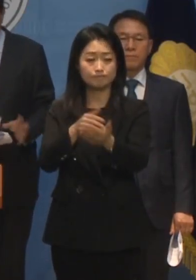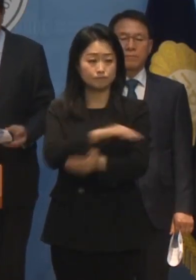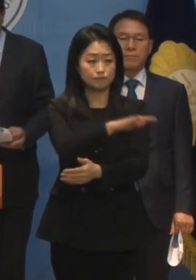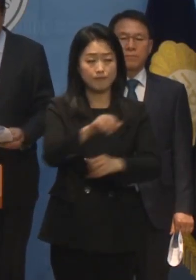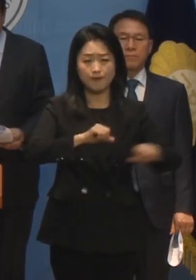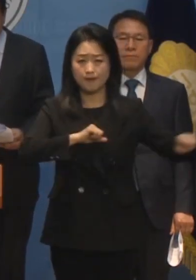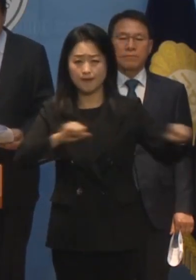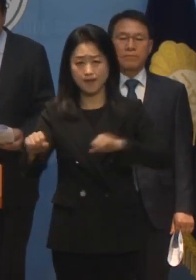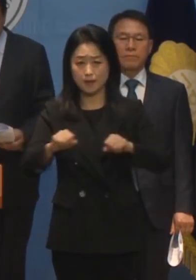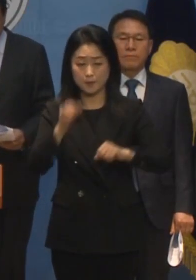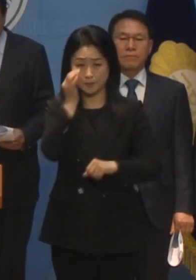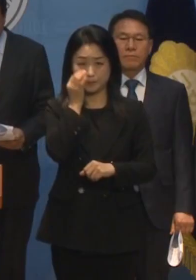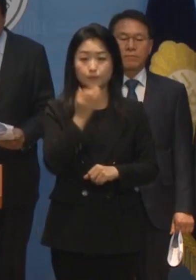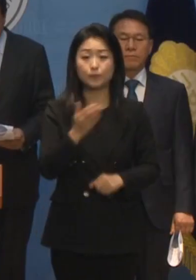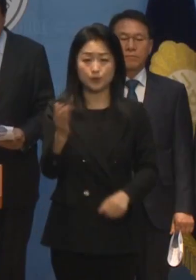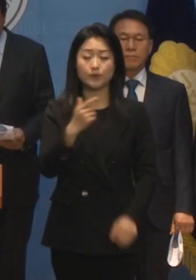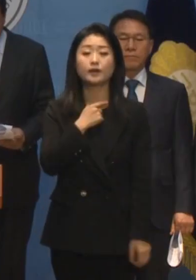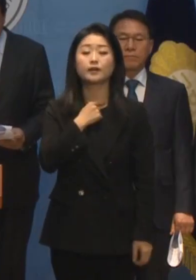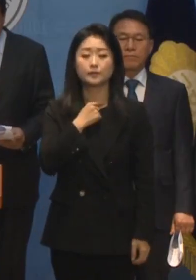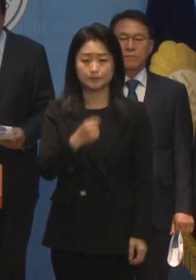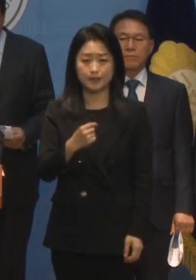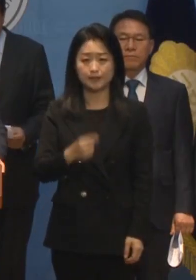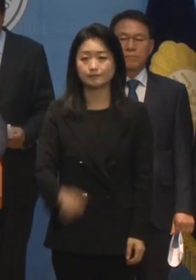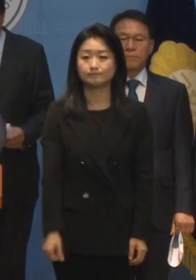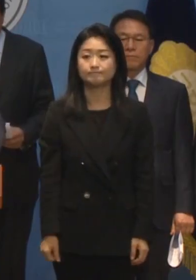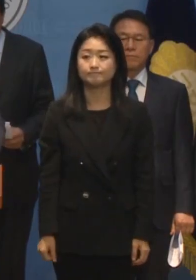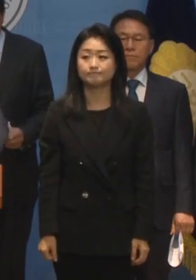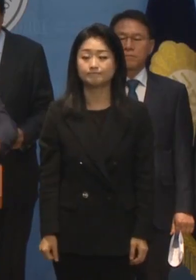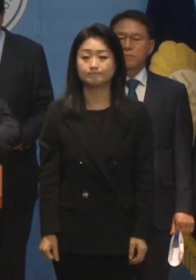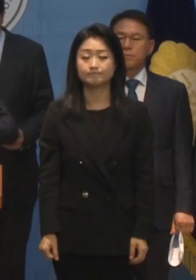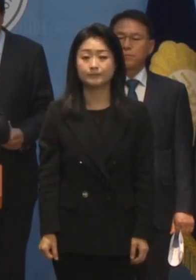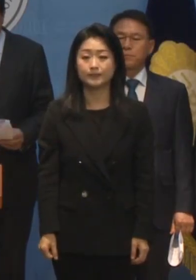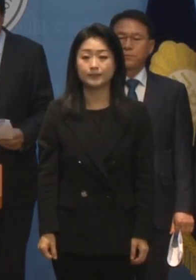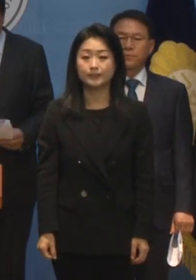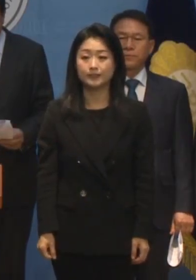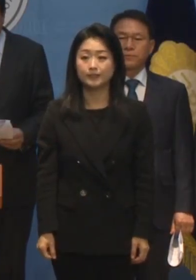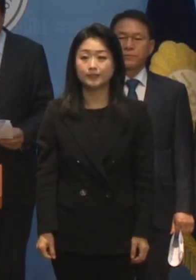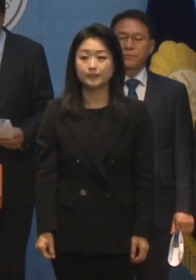행동으로 보여줄 수 있도록 하겠습니다.